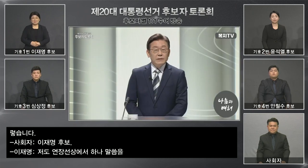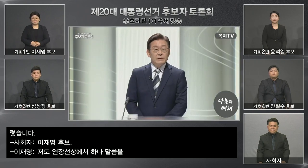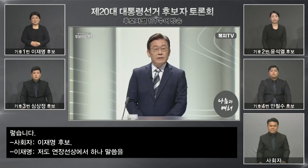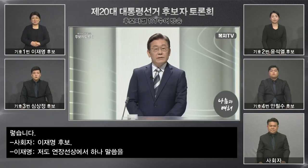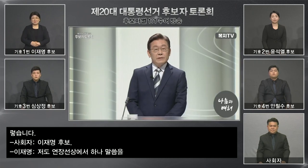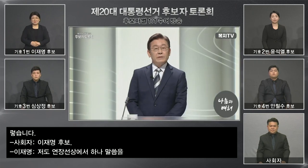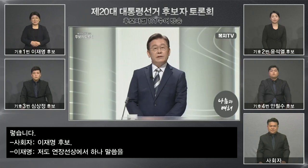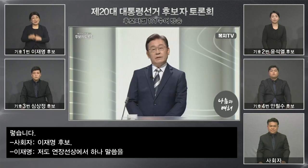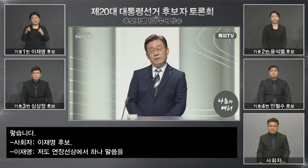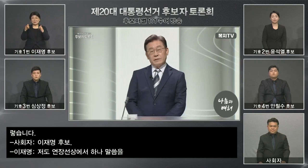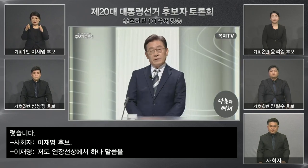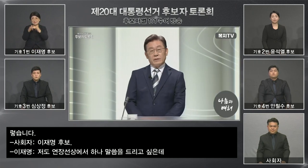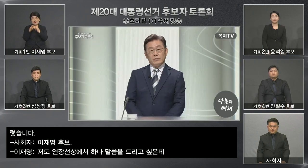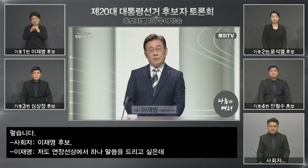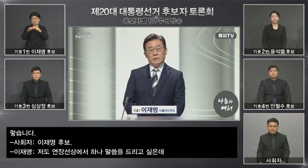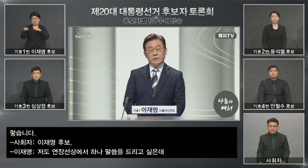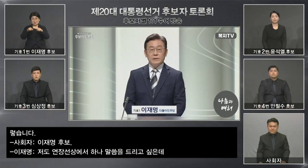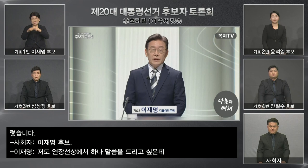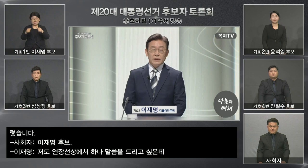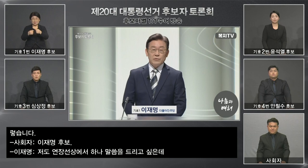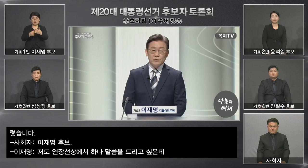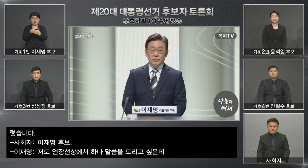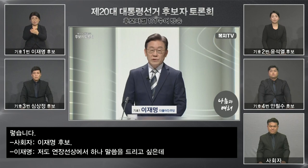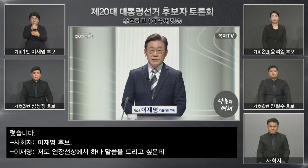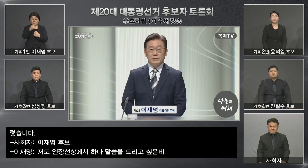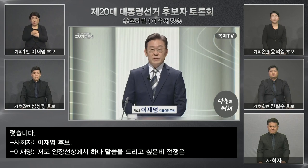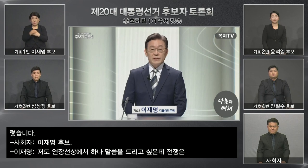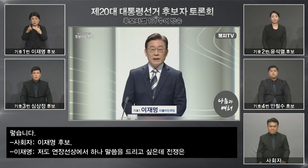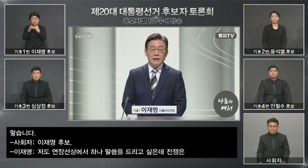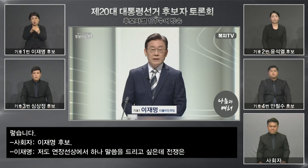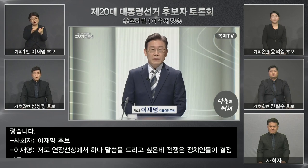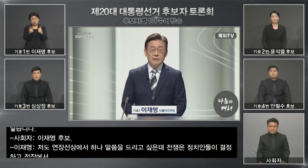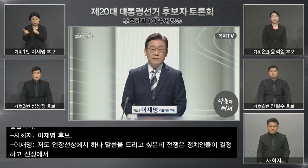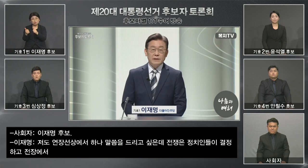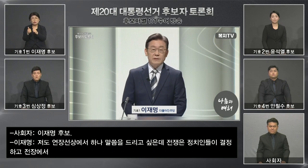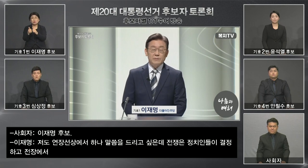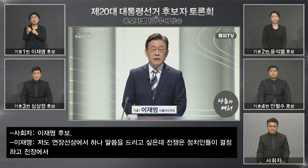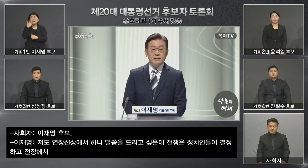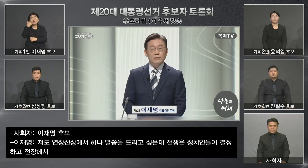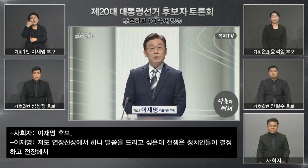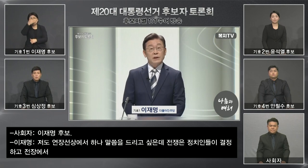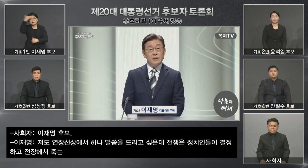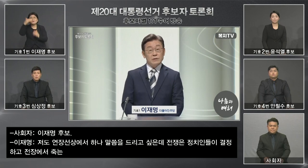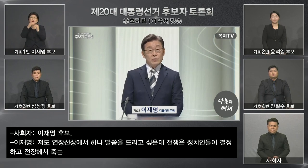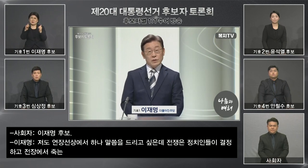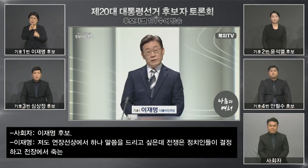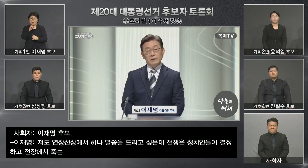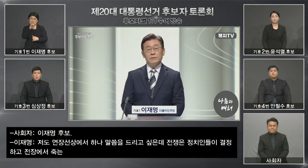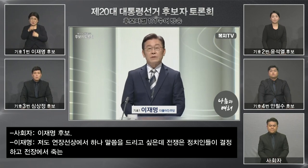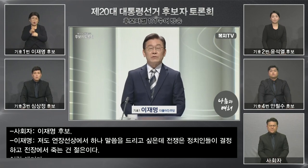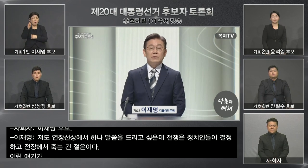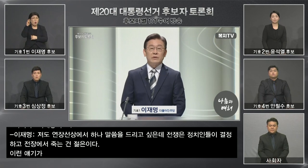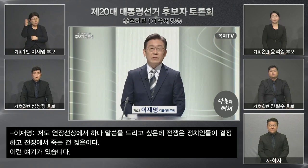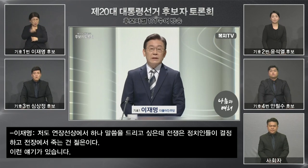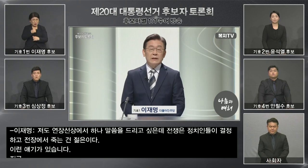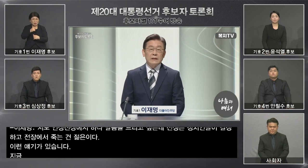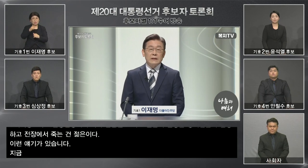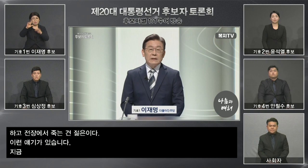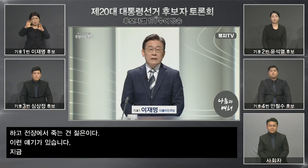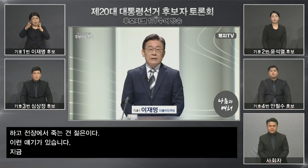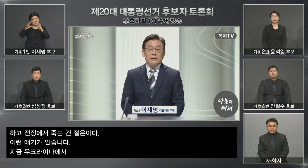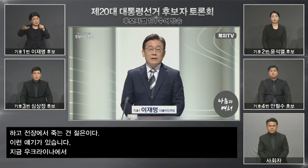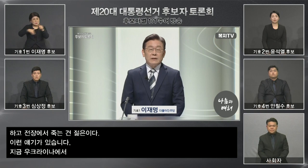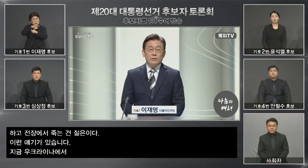전쟁은 정치인들이 결정하고 전장에서 죽는 건 젊은이다. 이런 얘기가 있습니다. 지금 우크라니에서 똑같은 일이 벌어지고 있죠.